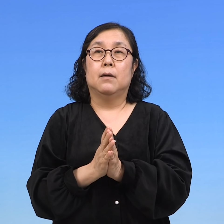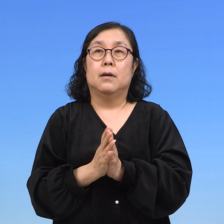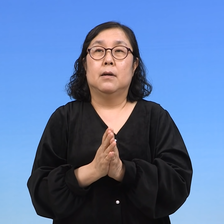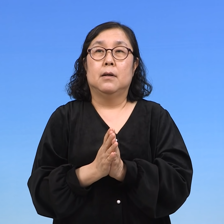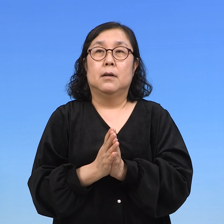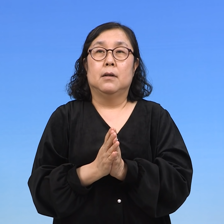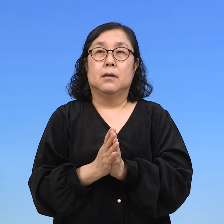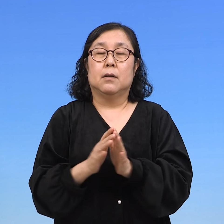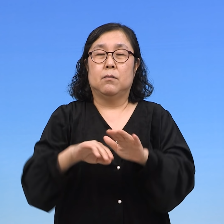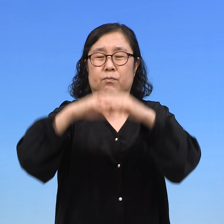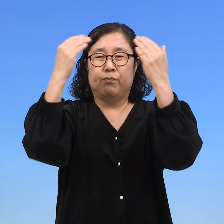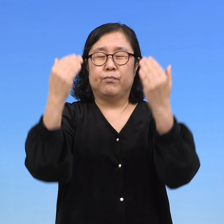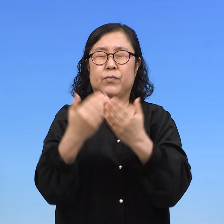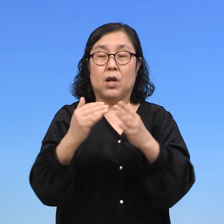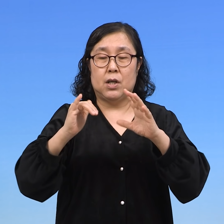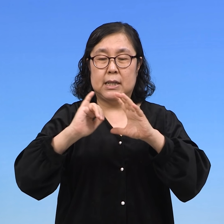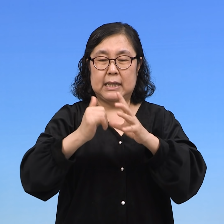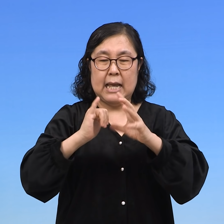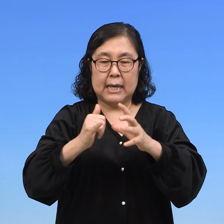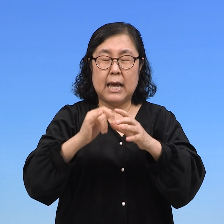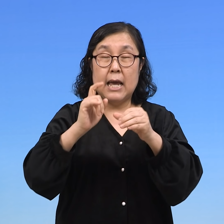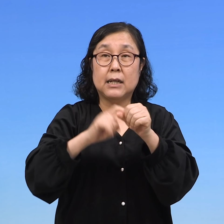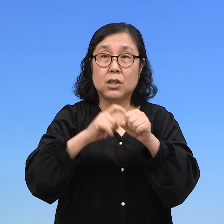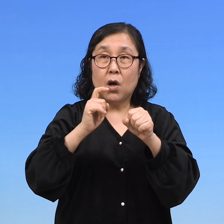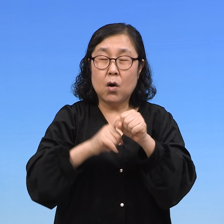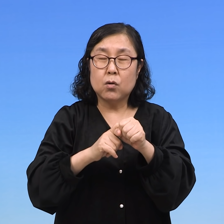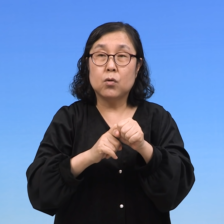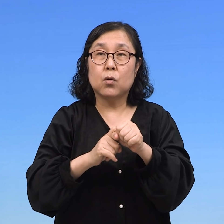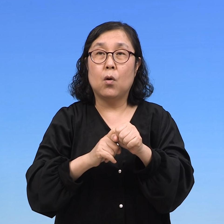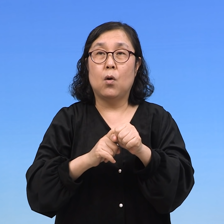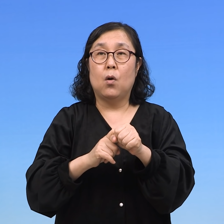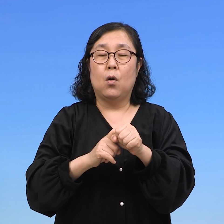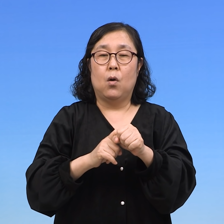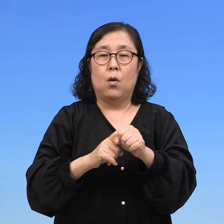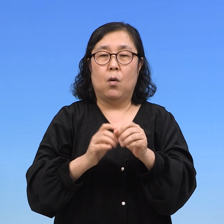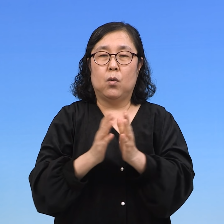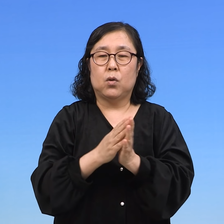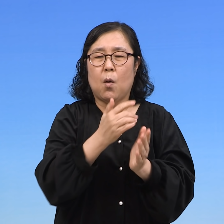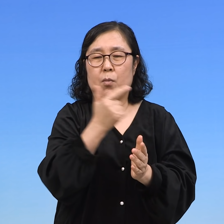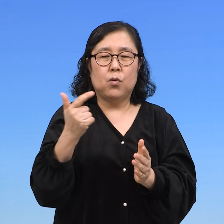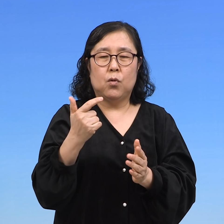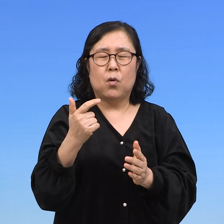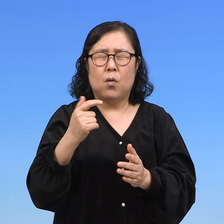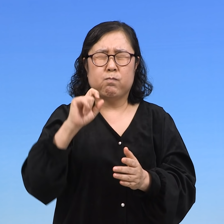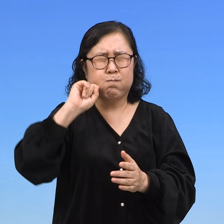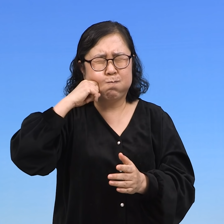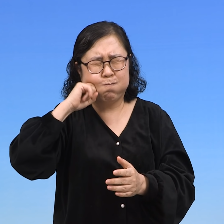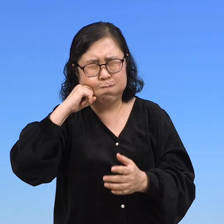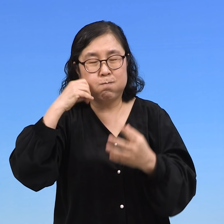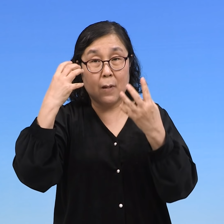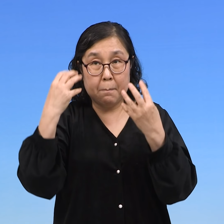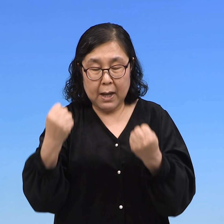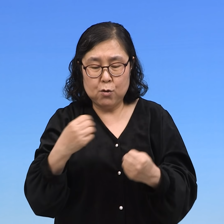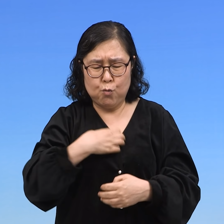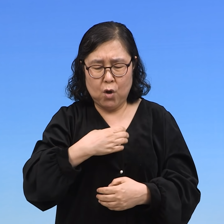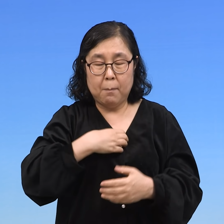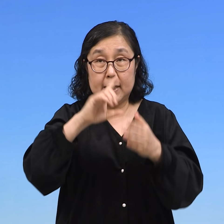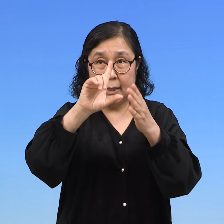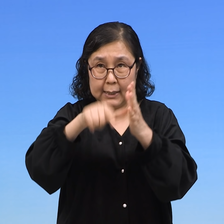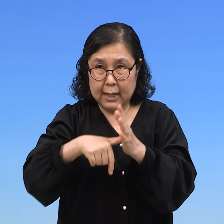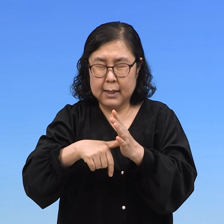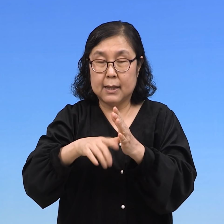세계가 지금 막 이거는 그냥 이 요동하고 흔들리는 건 상상을 초월하는 시대인데 하나님 거기에 놀아나지 않는